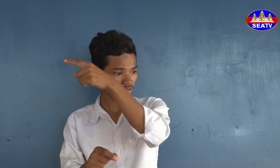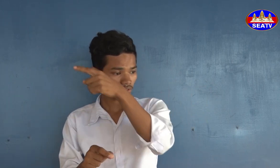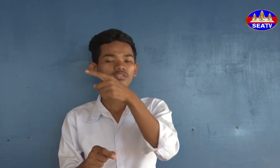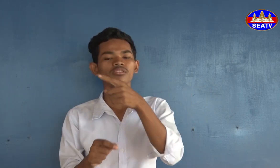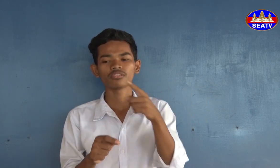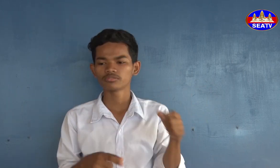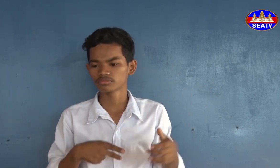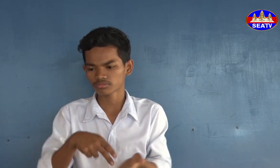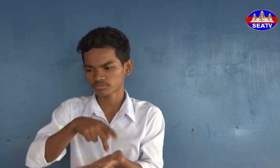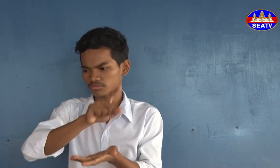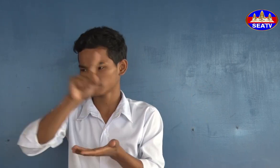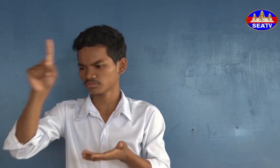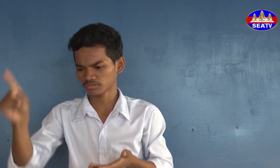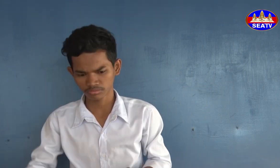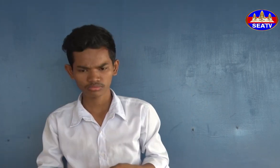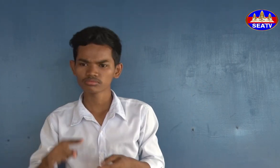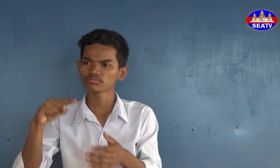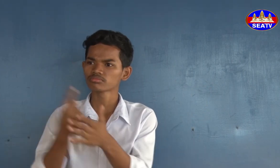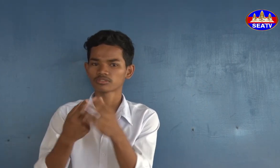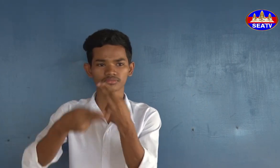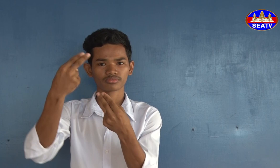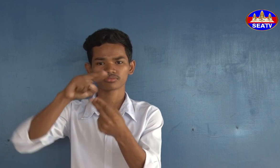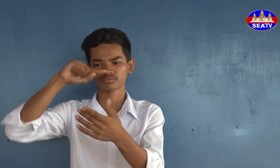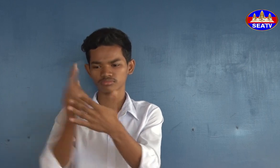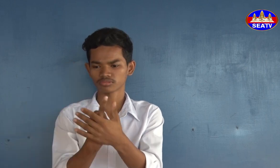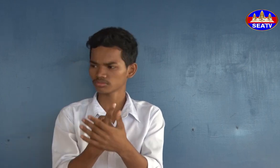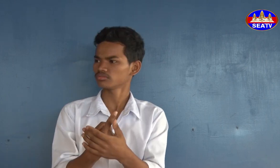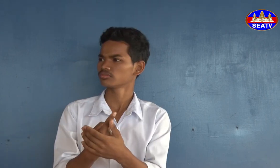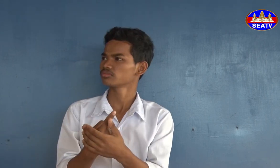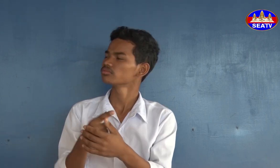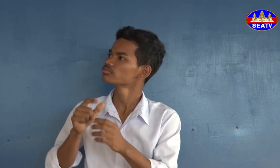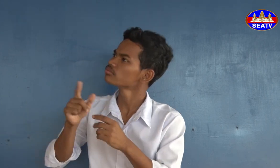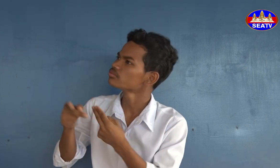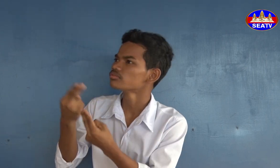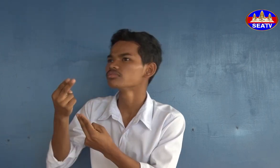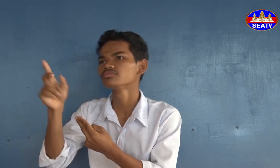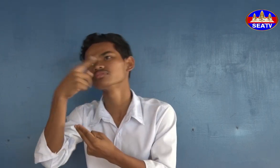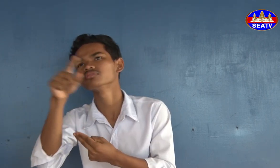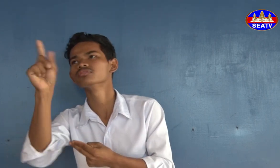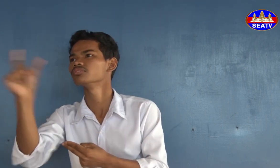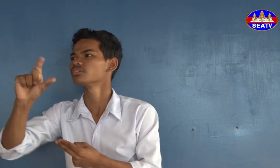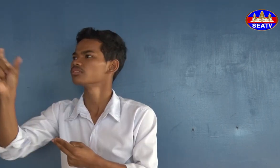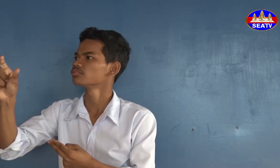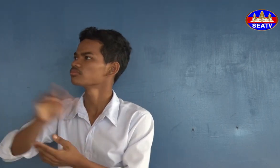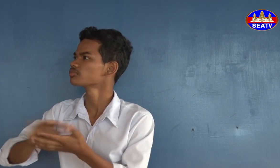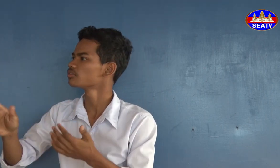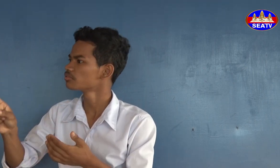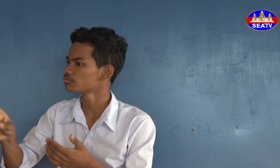ញ្ញាហើយបរិញ្ញាបត្រអក្សរចឹងដល់ពេលខ្ញុំមកចូលមកអង្គការ DDP គឺខ្ញុំឃើញថាខ្ញុំអត់ដែរស្គាល់ទេ